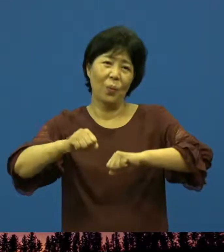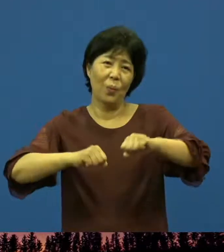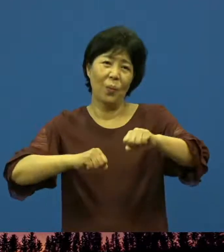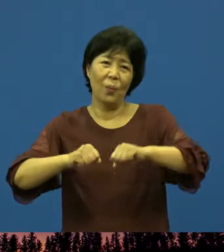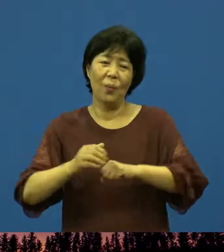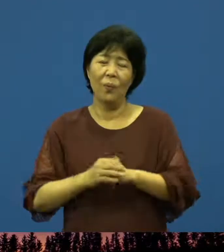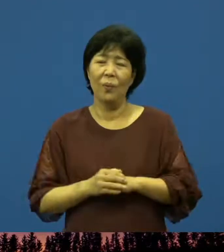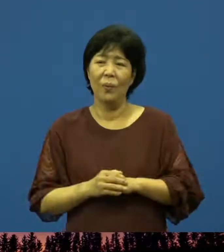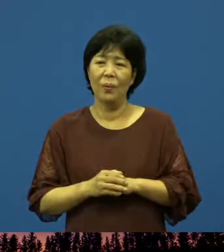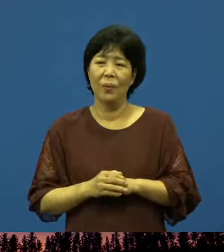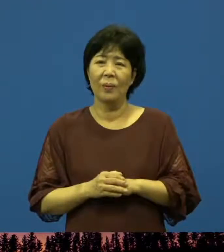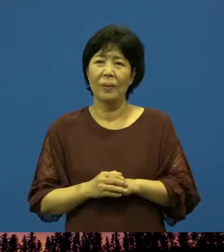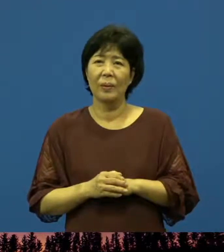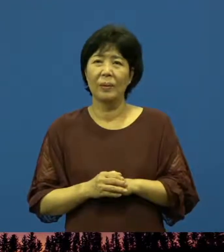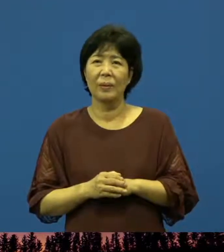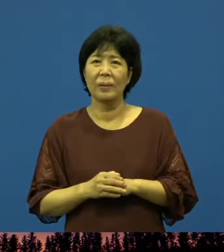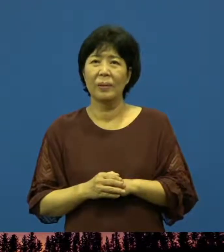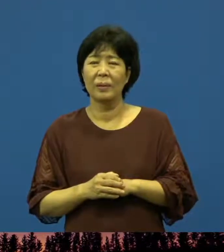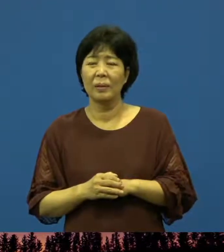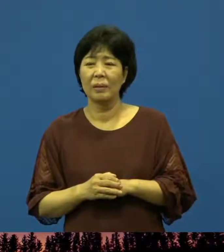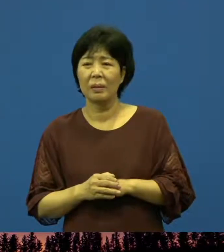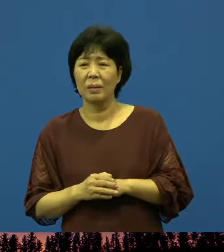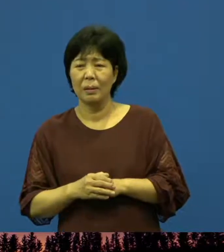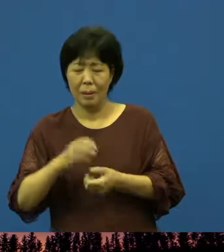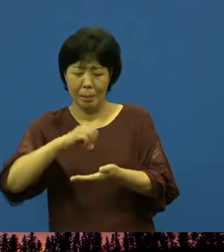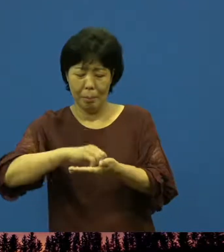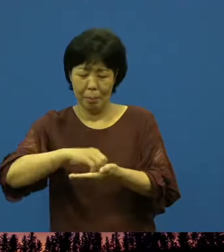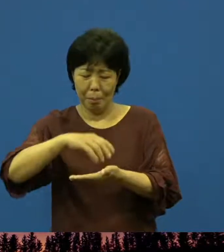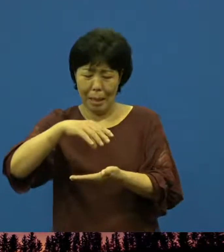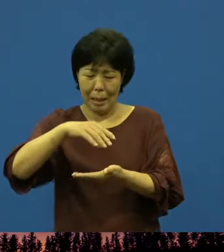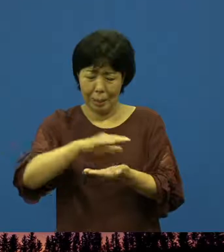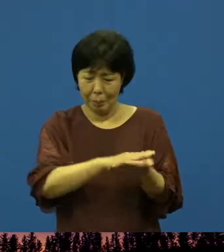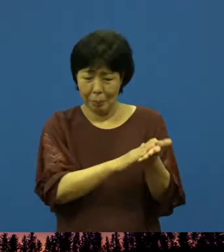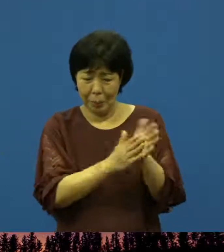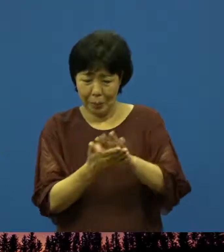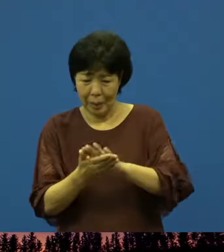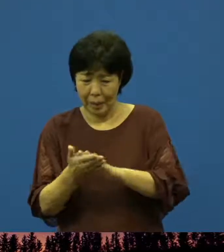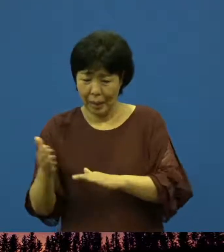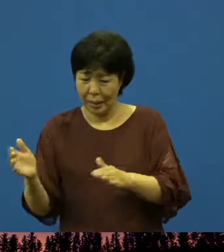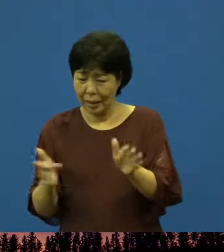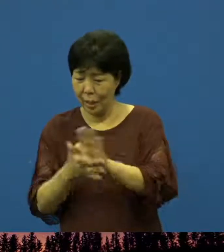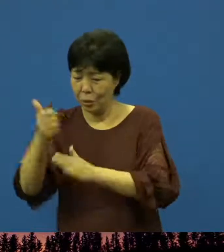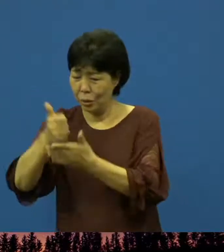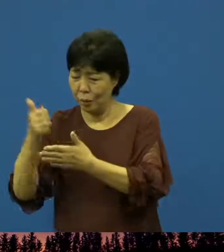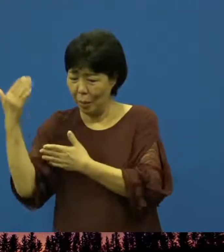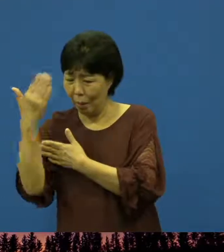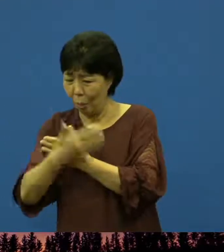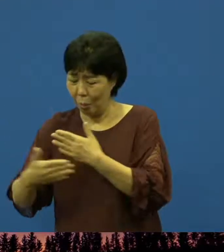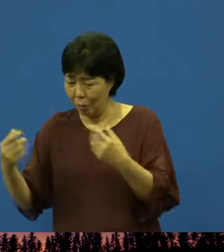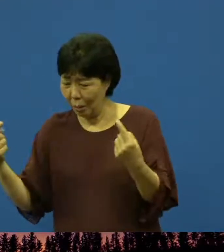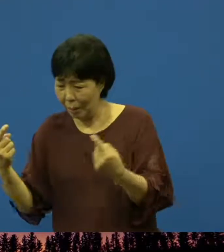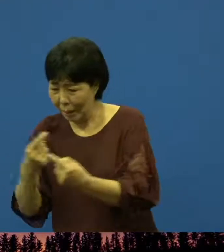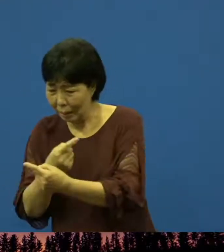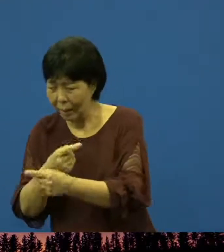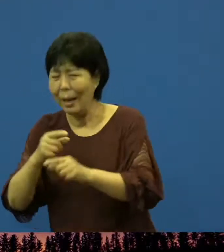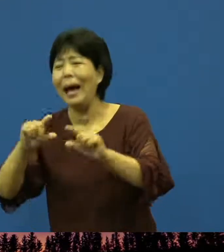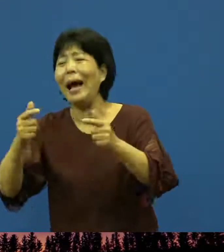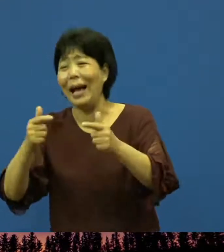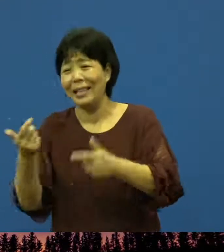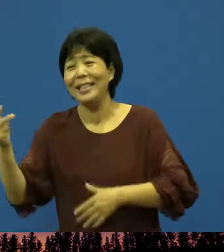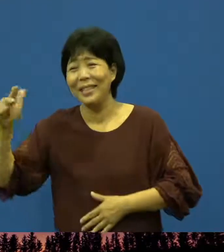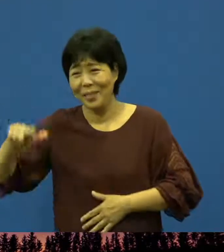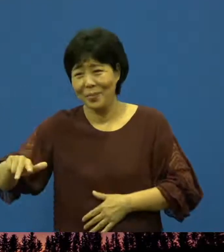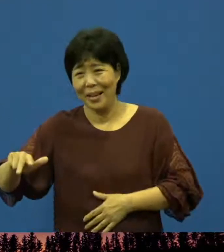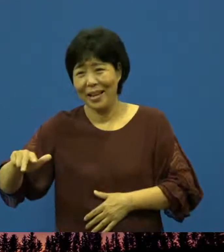실제로 빵이 예수의 육체로 변하는 것은 아니지만, 캐톨릭에서는 파육수로 해서 몸으로 바뀌어진다고 그 순간 얘기를 하지만 우리는